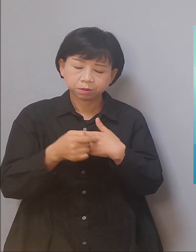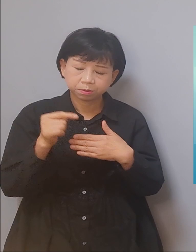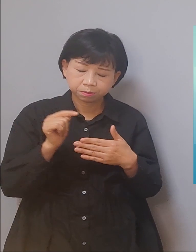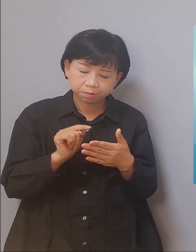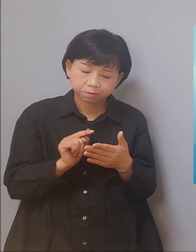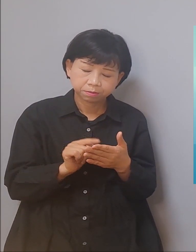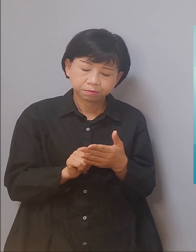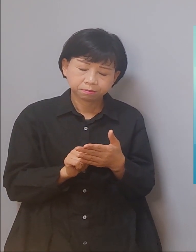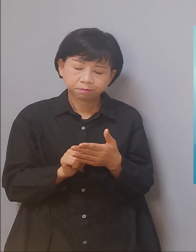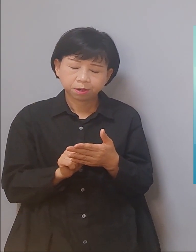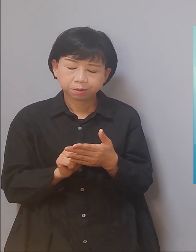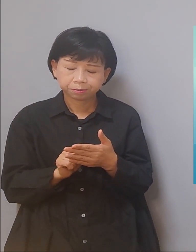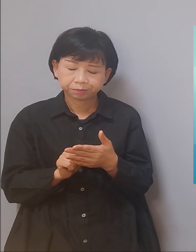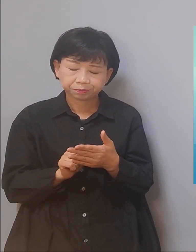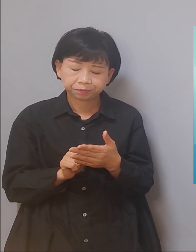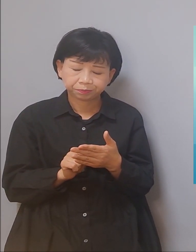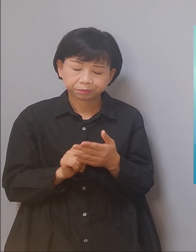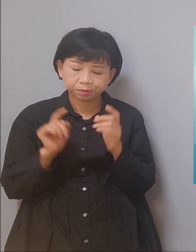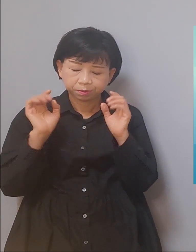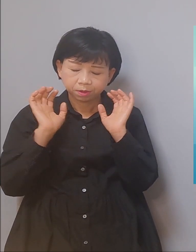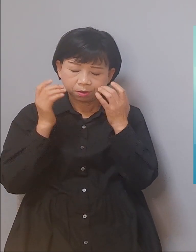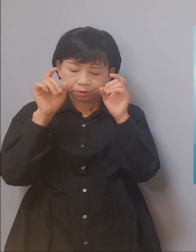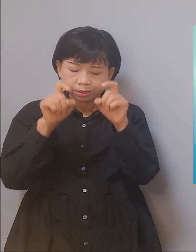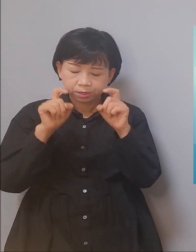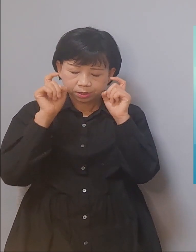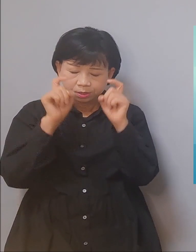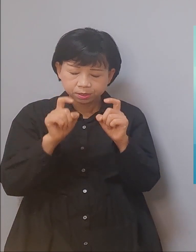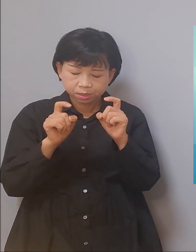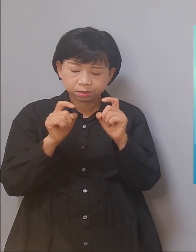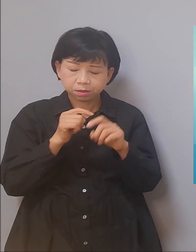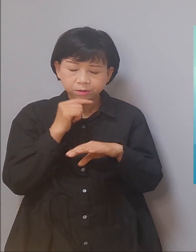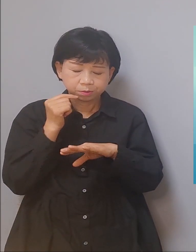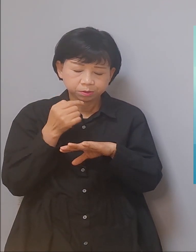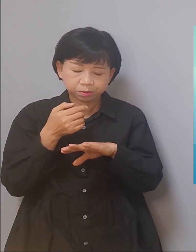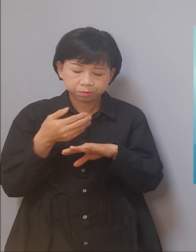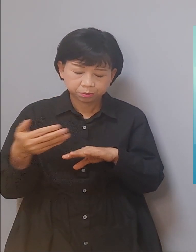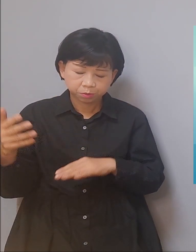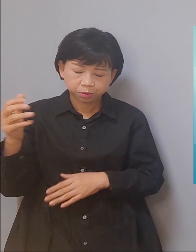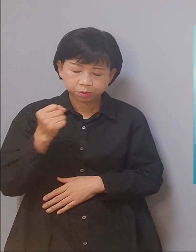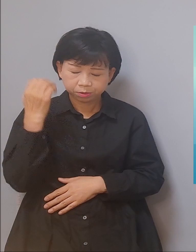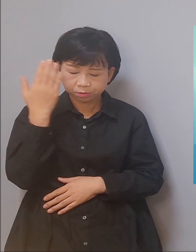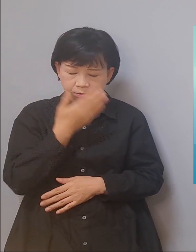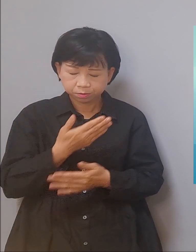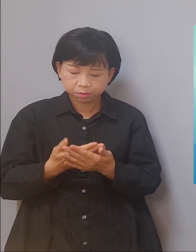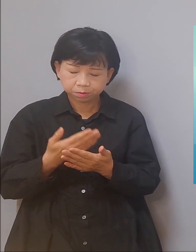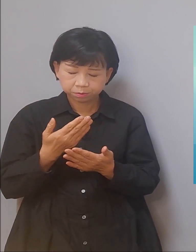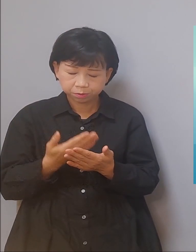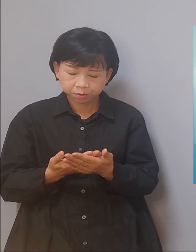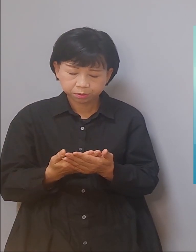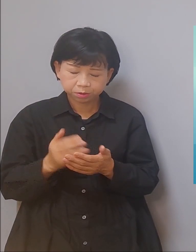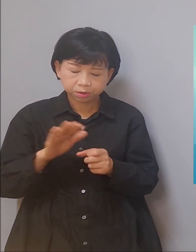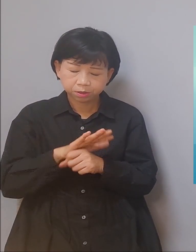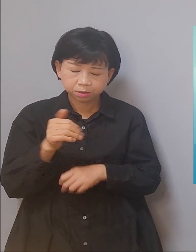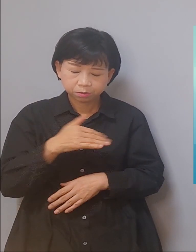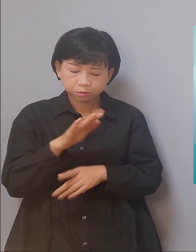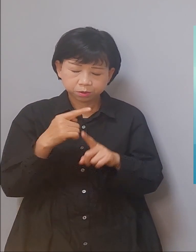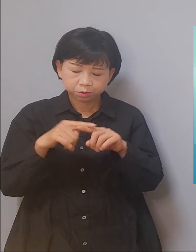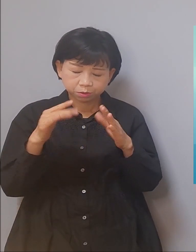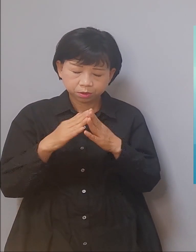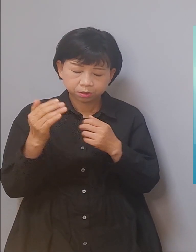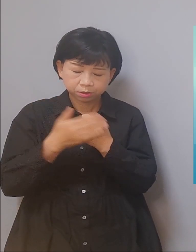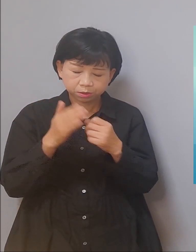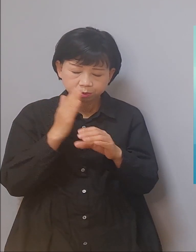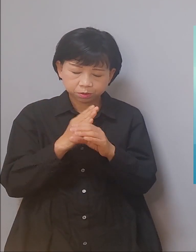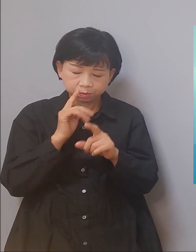심령이 되게 해 주셔서 어린 양의 보혈로 정결케 하옵소서. 사랑하는 우리 교회가 은혜 중심,